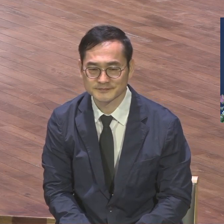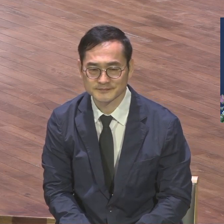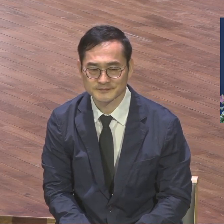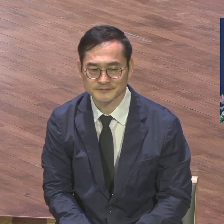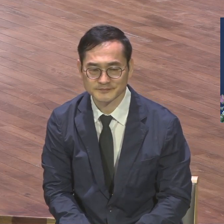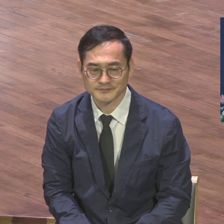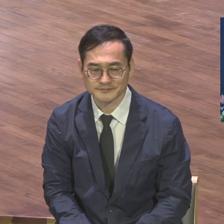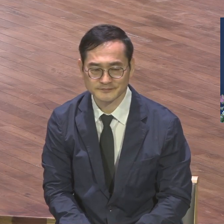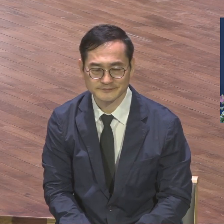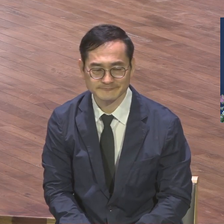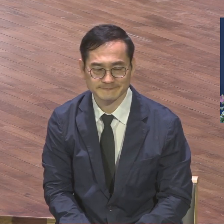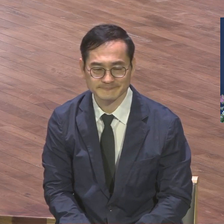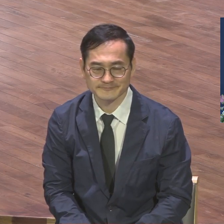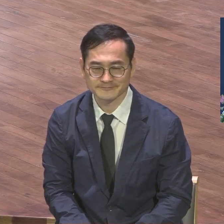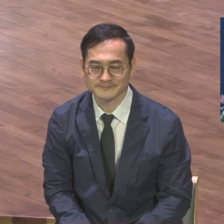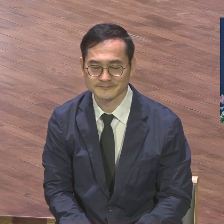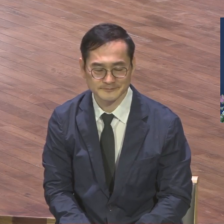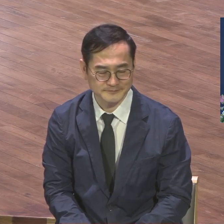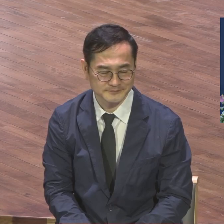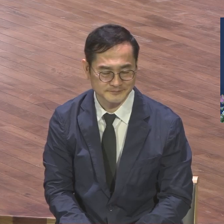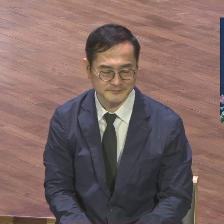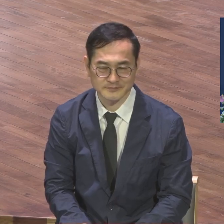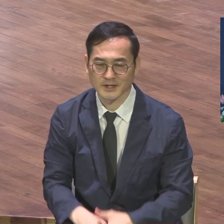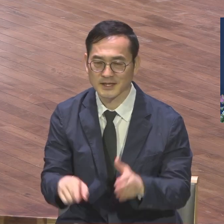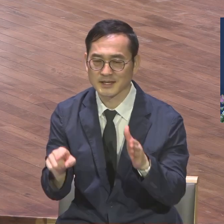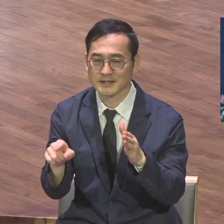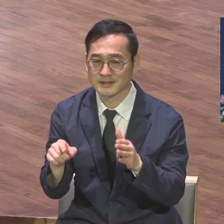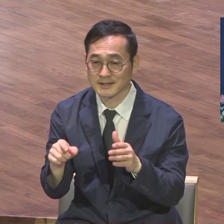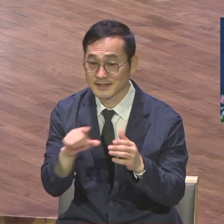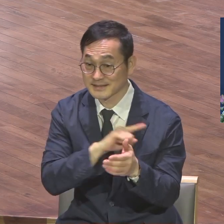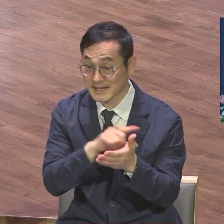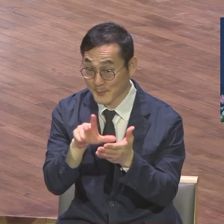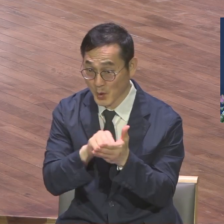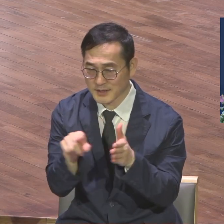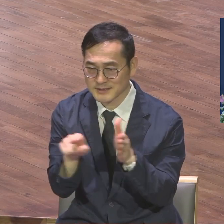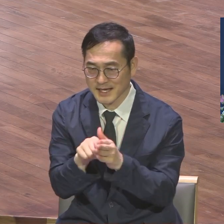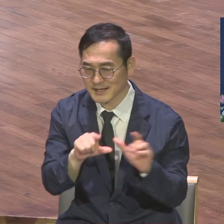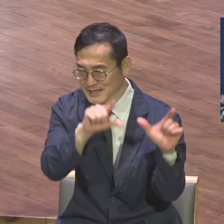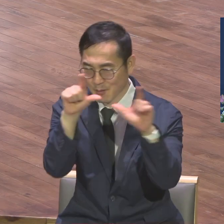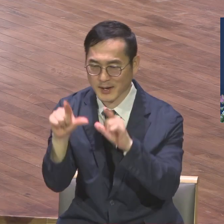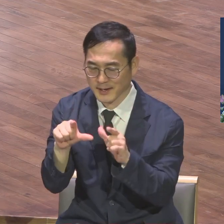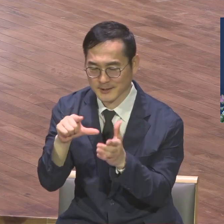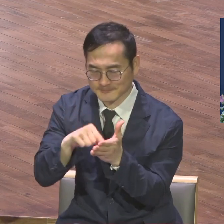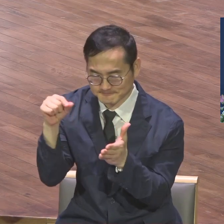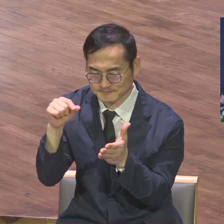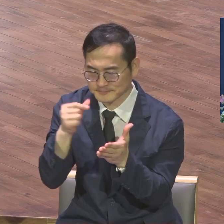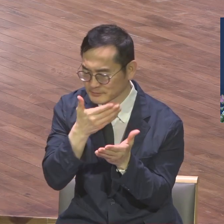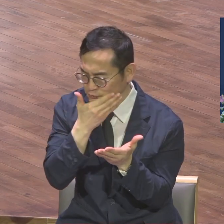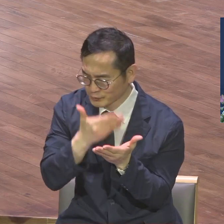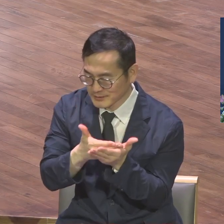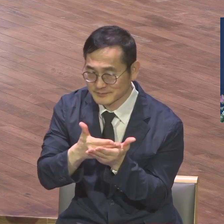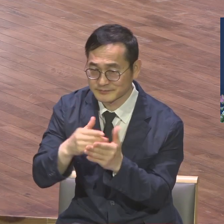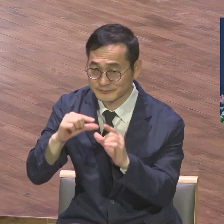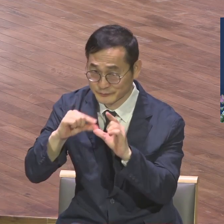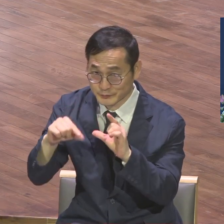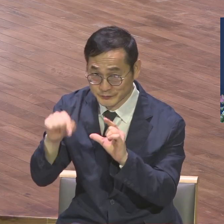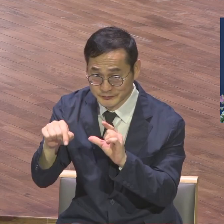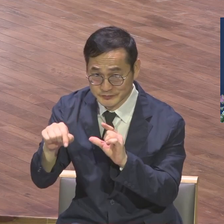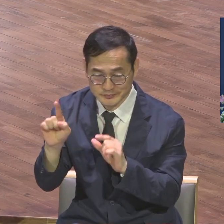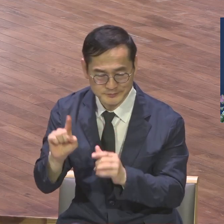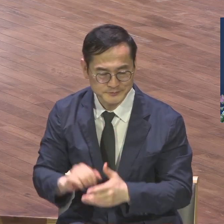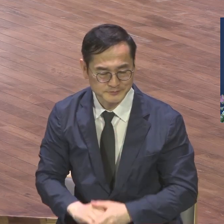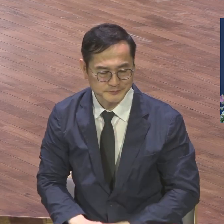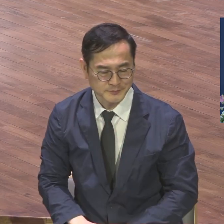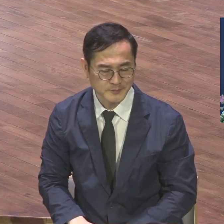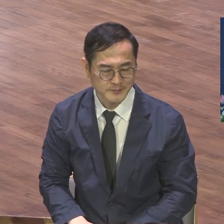이거 되는 말씀 가지고 신앙생활의 핵심이란 제목으로 말씀을 드립니다. 지난주간은 제27차